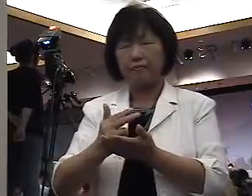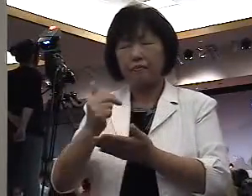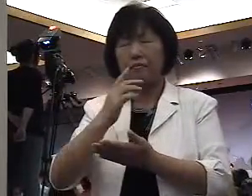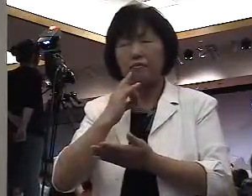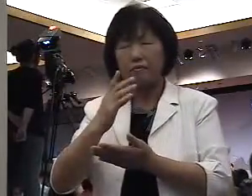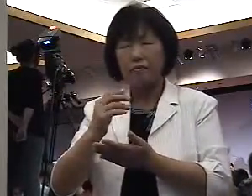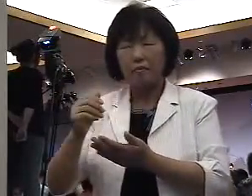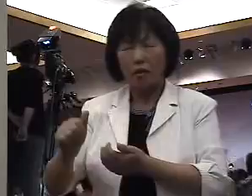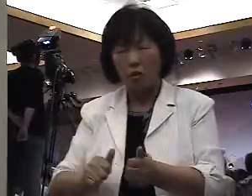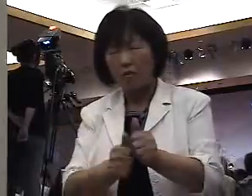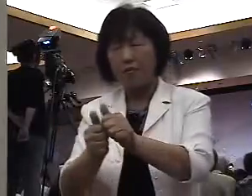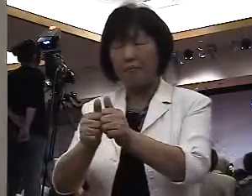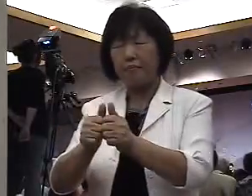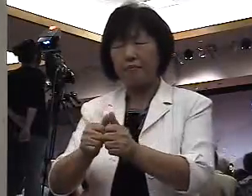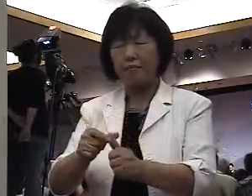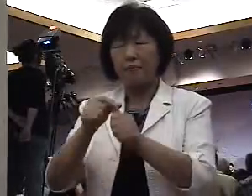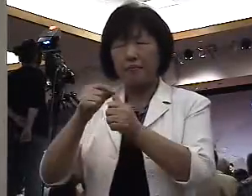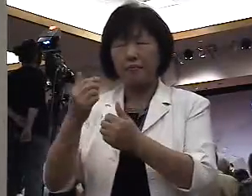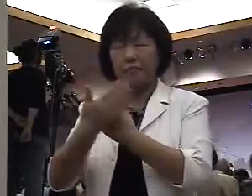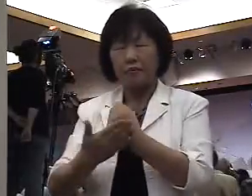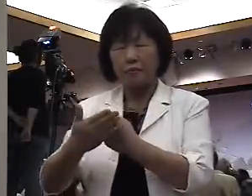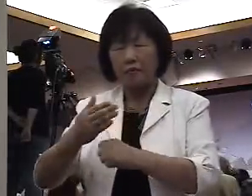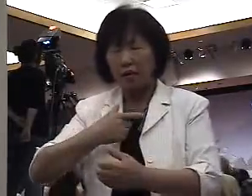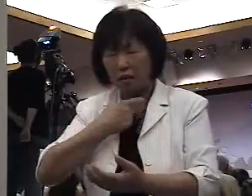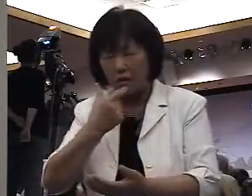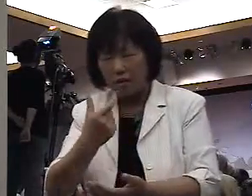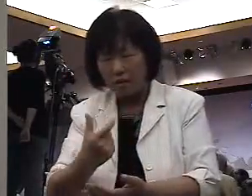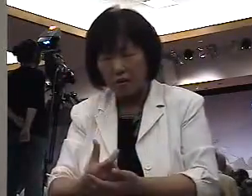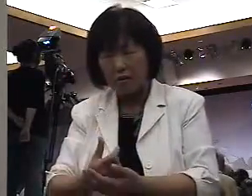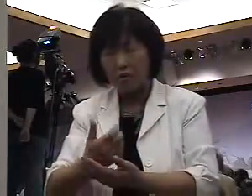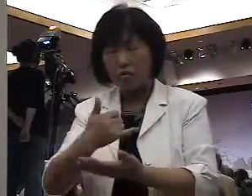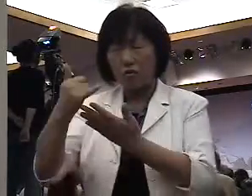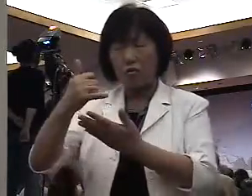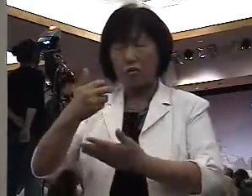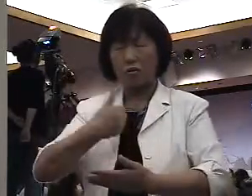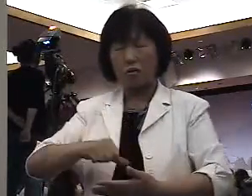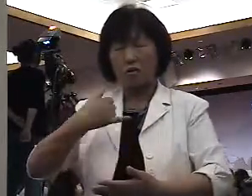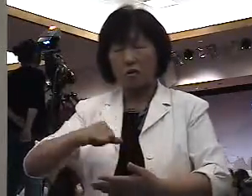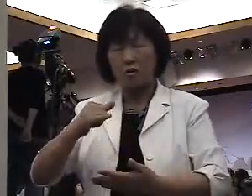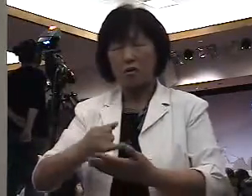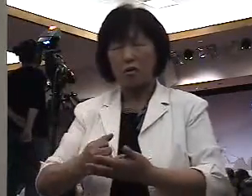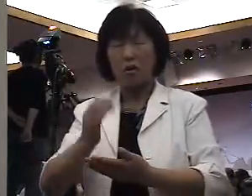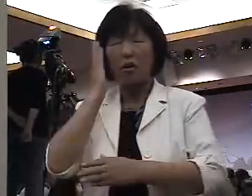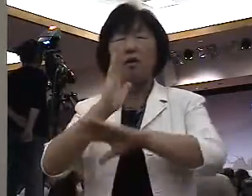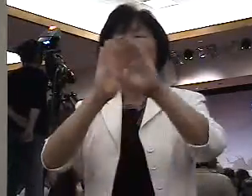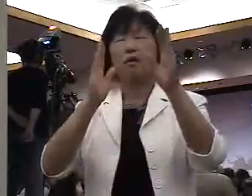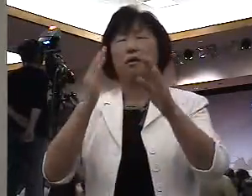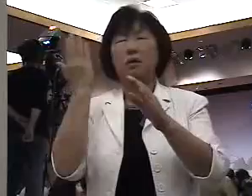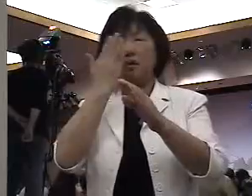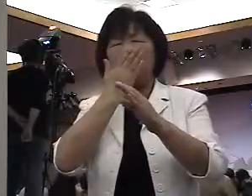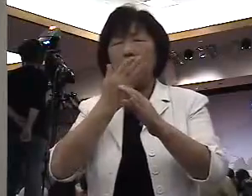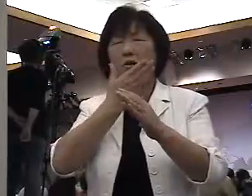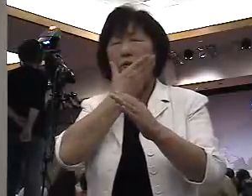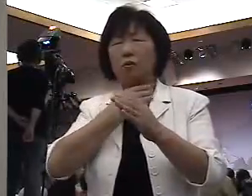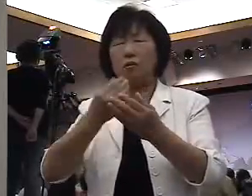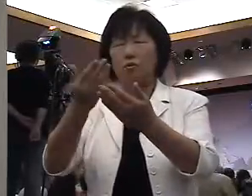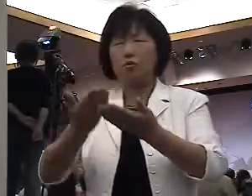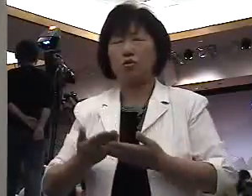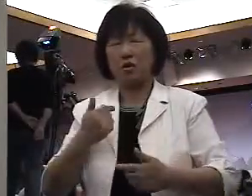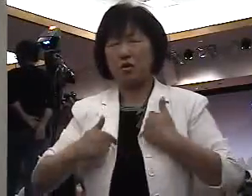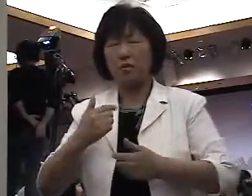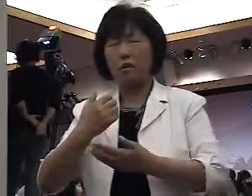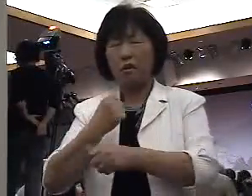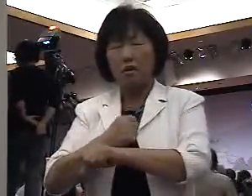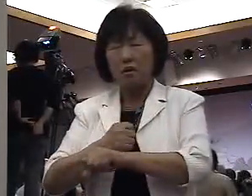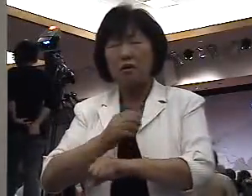주님만을 경외하며 구속의 은혜를 감기하는 주의 자녀들에게 하늘의 신령한 복을 주시기를 기뻐하시는